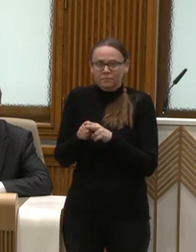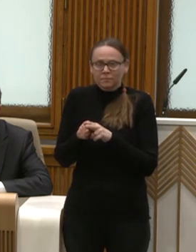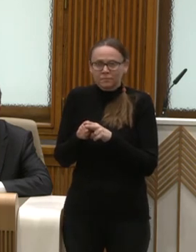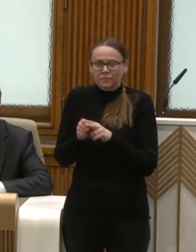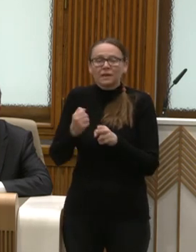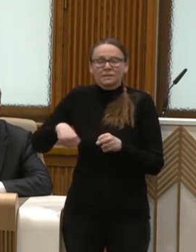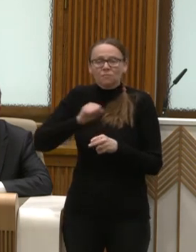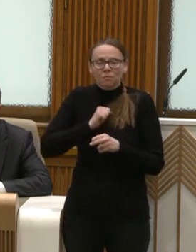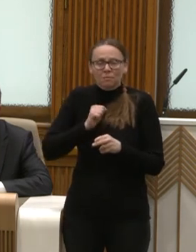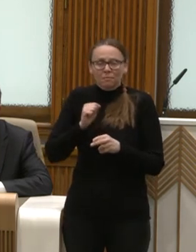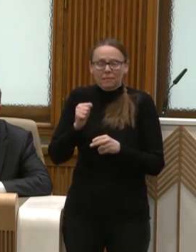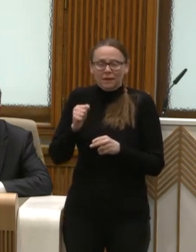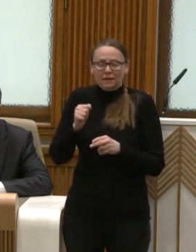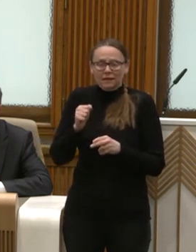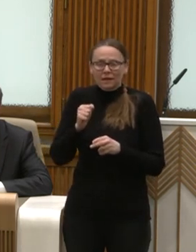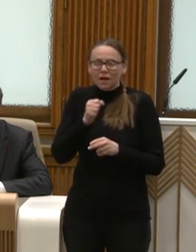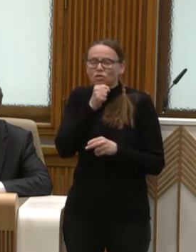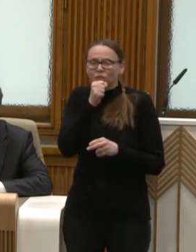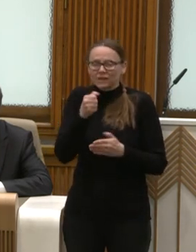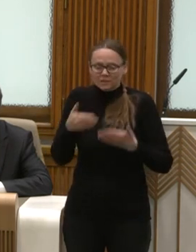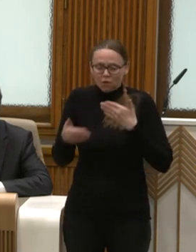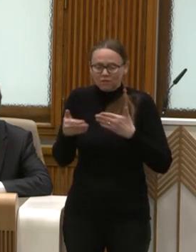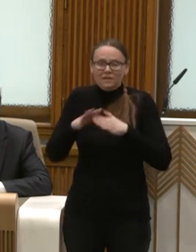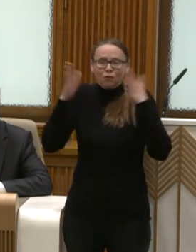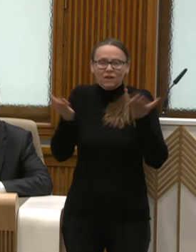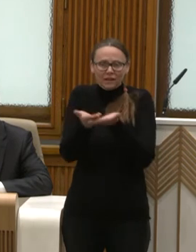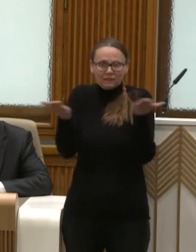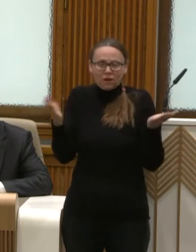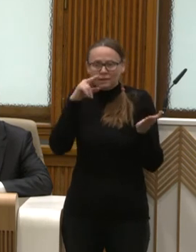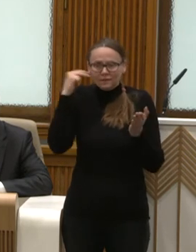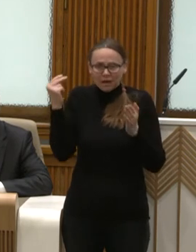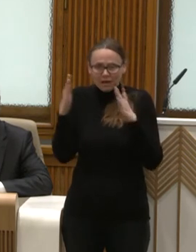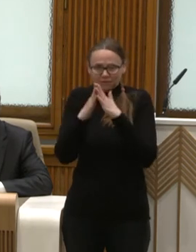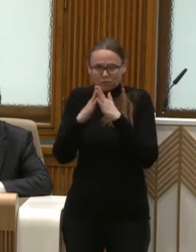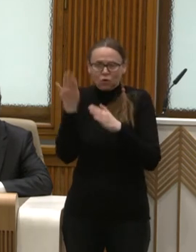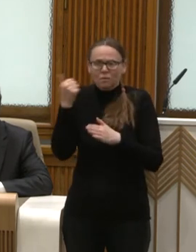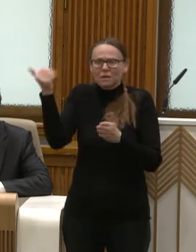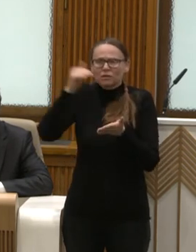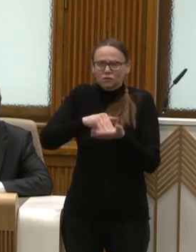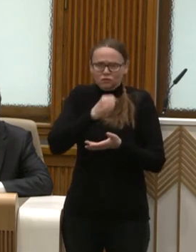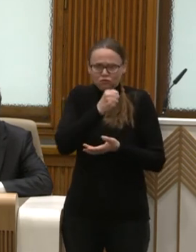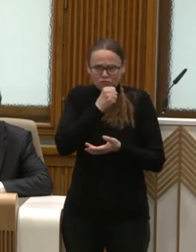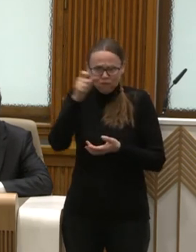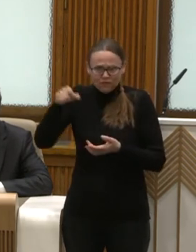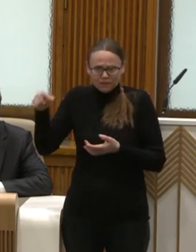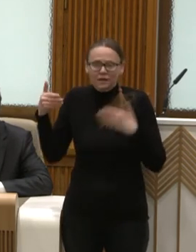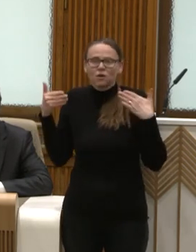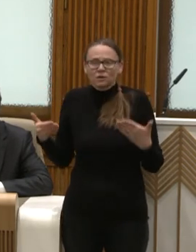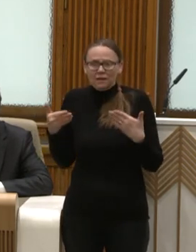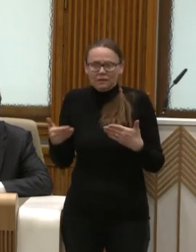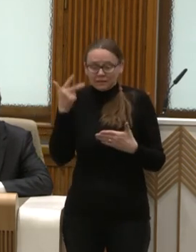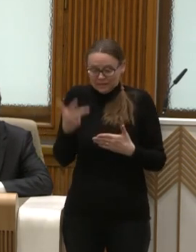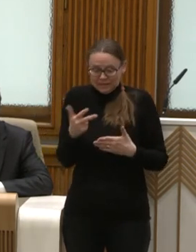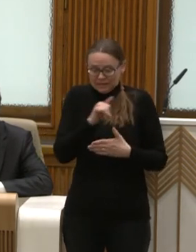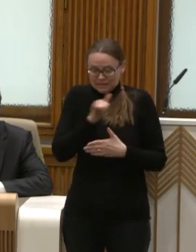smo imeli novinarske konference v veliki dvorani Cankarjevega doma, bilo je tudi 1000 novinarjev. Danes smo 30